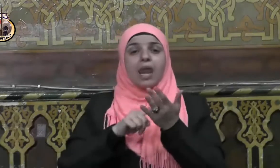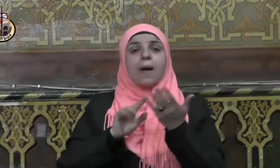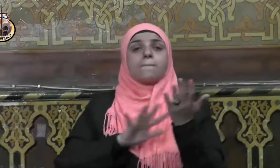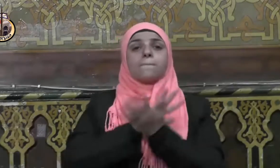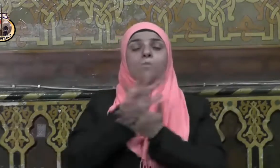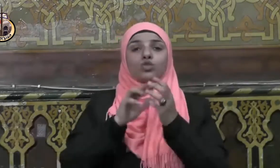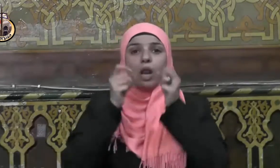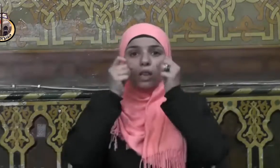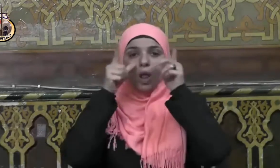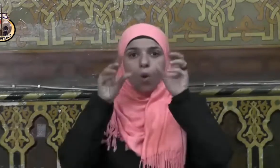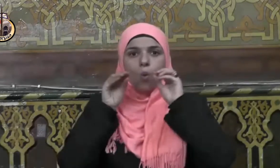بقيمة الوطن